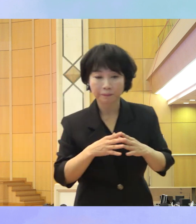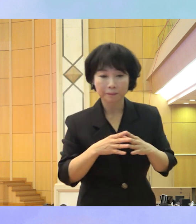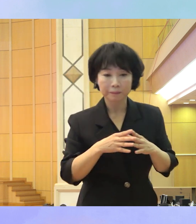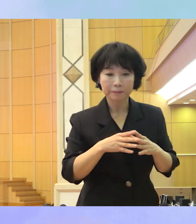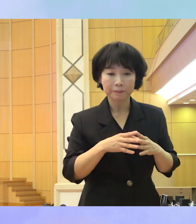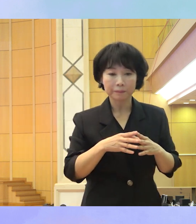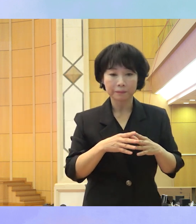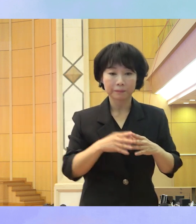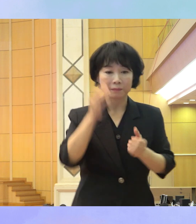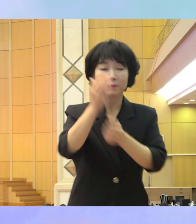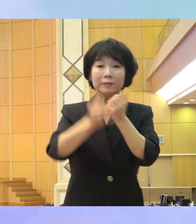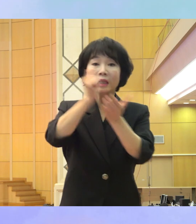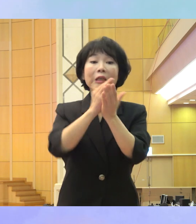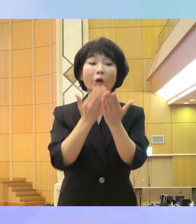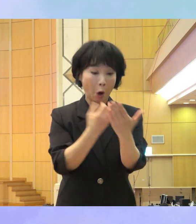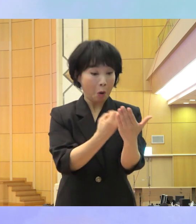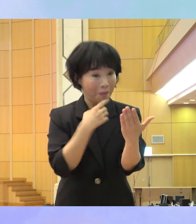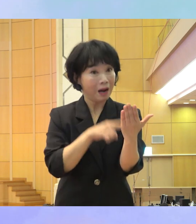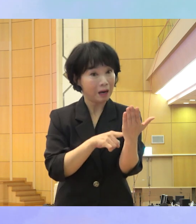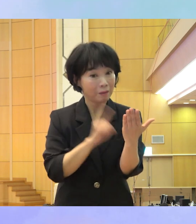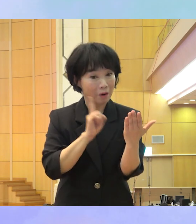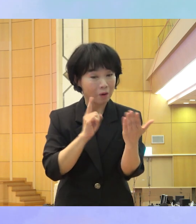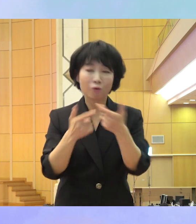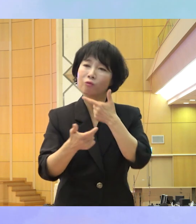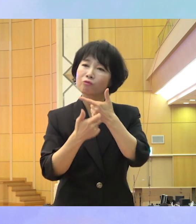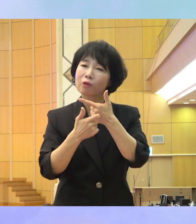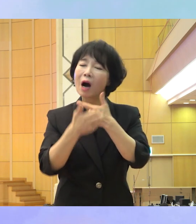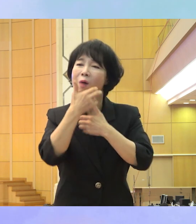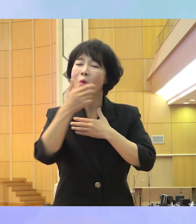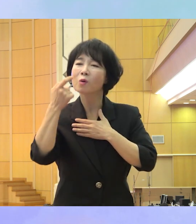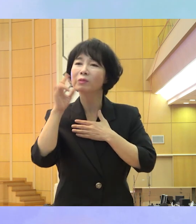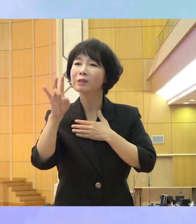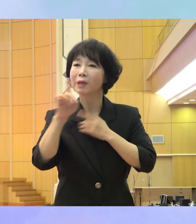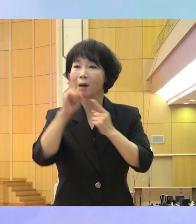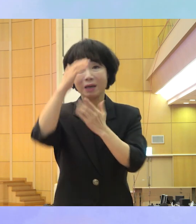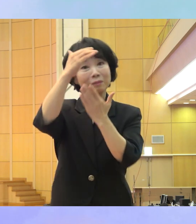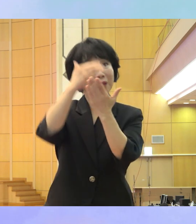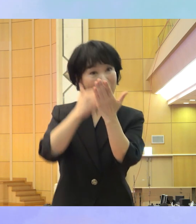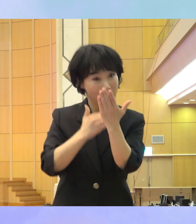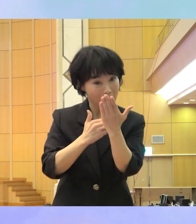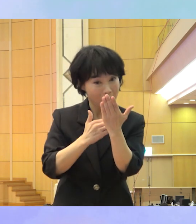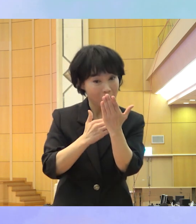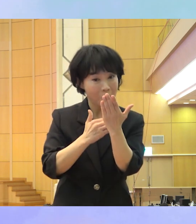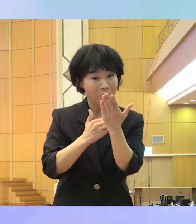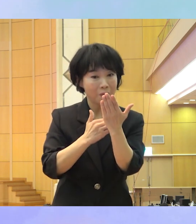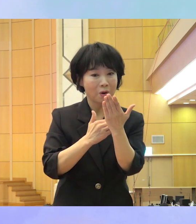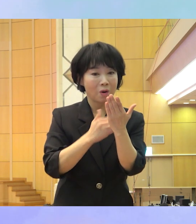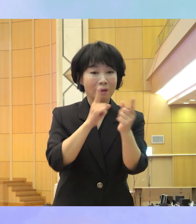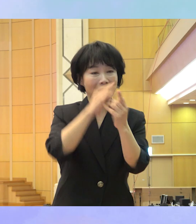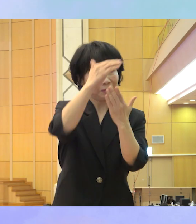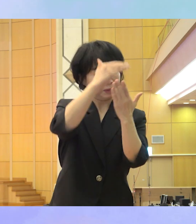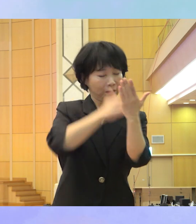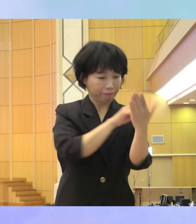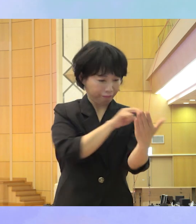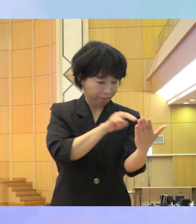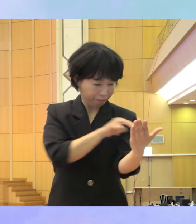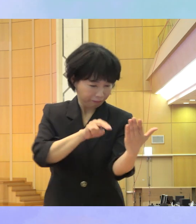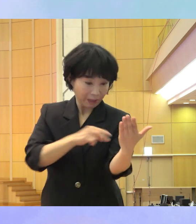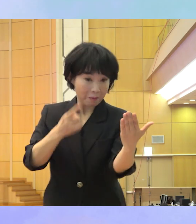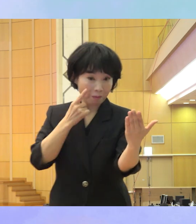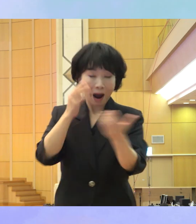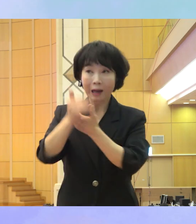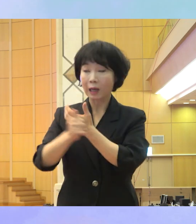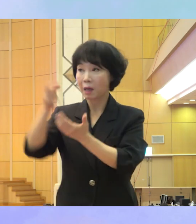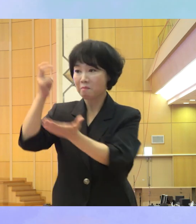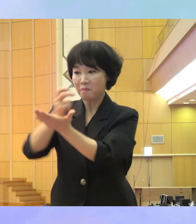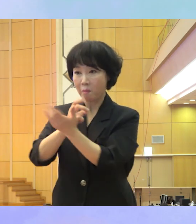그러니까 성경 말씀은 누가복음 24장 27절이나 44절 이하를 보면